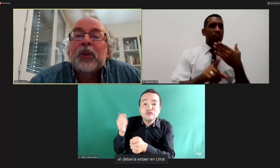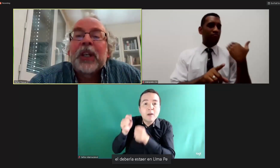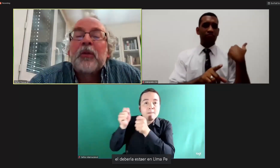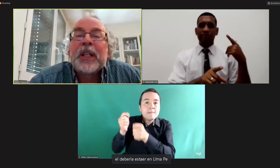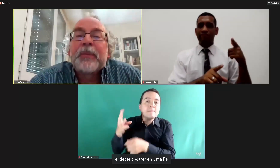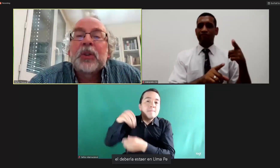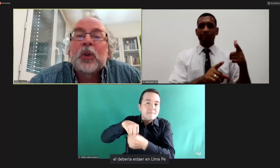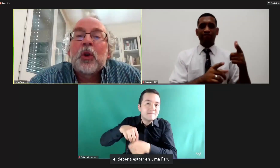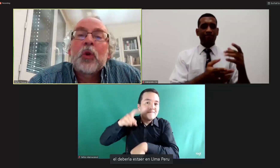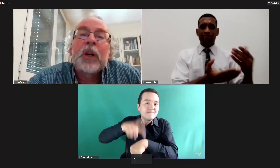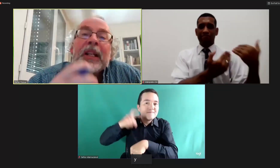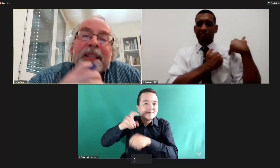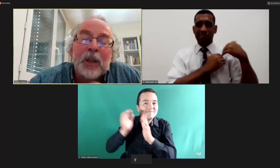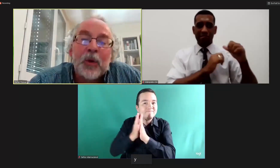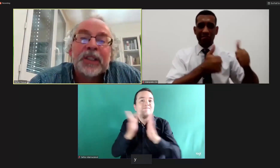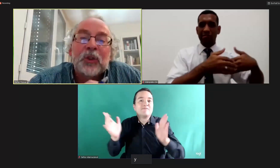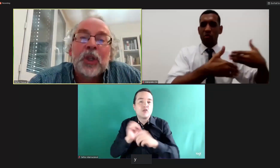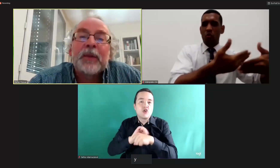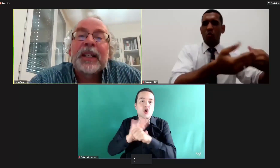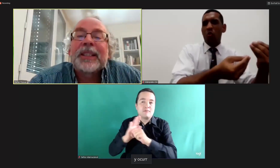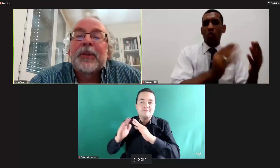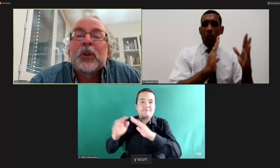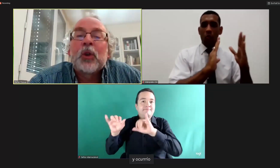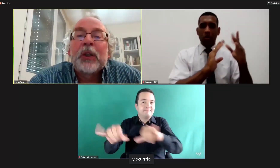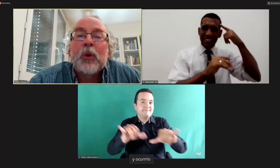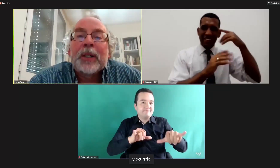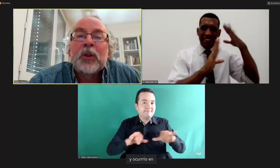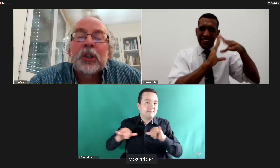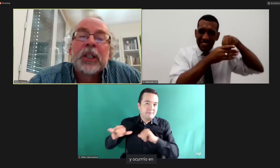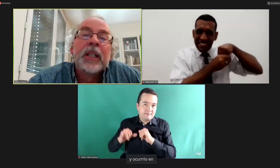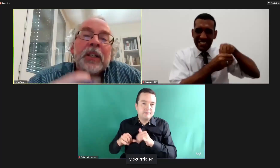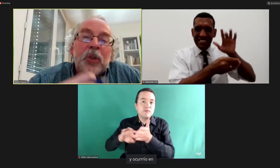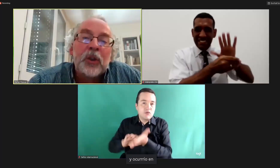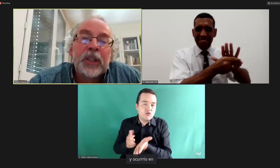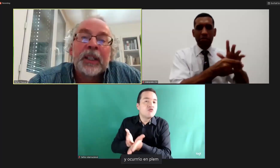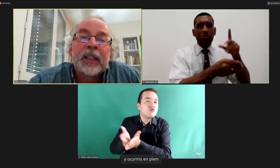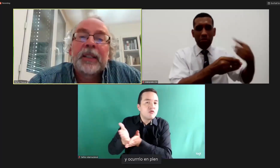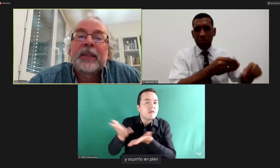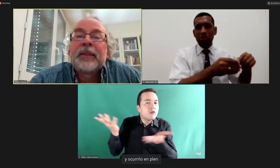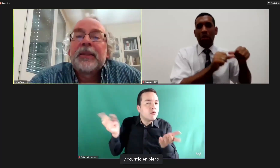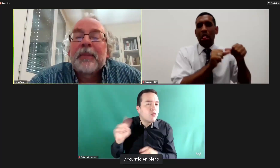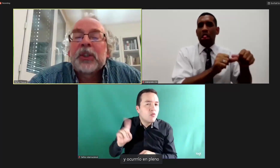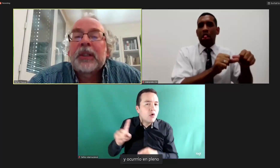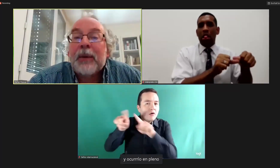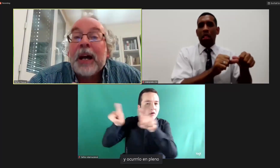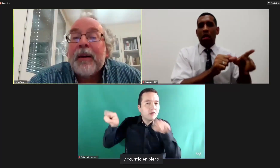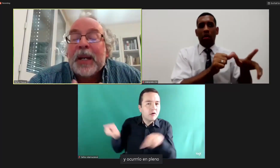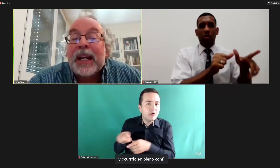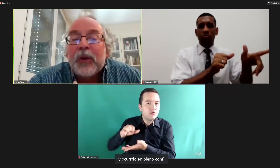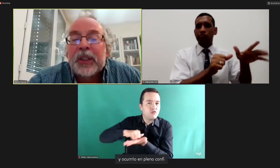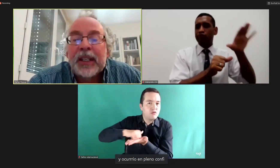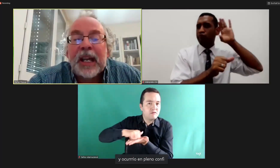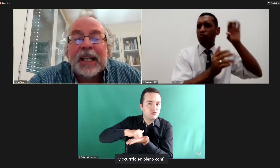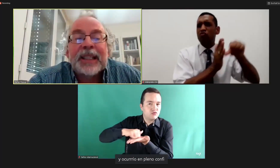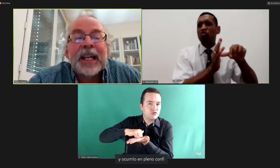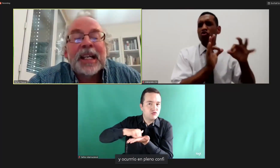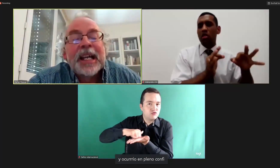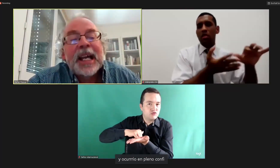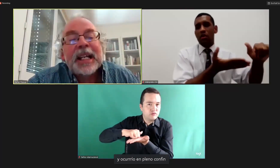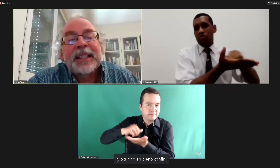plena situación de confinamiento, con lo cual él se encuentra todavía en este momento en Nueva York, donde, digamos, trabajaba para la